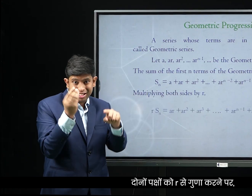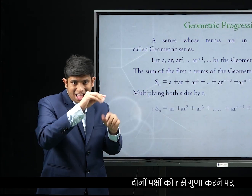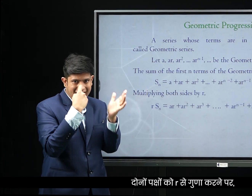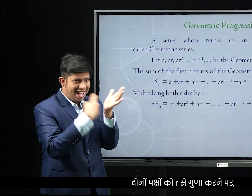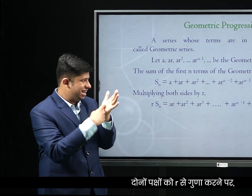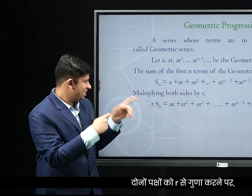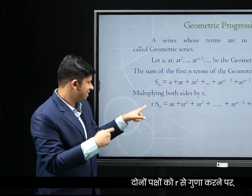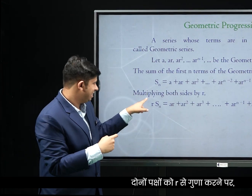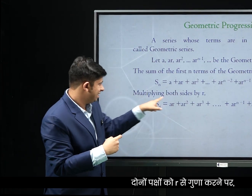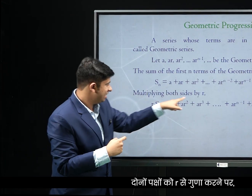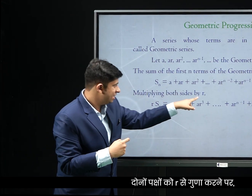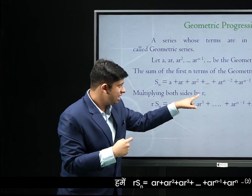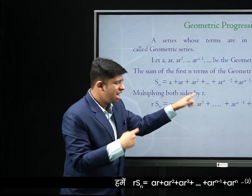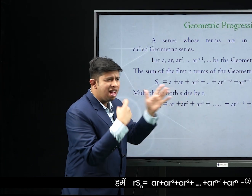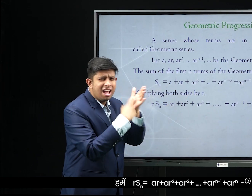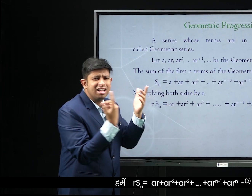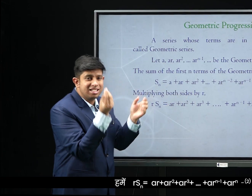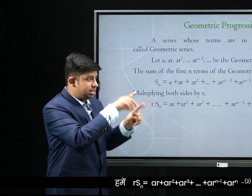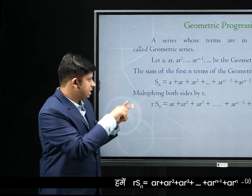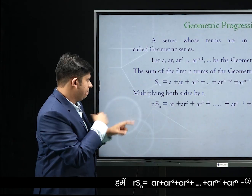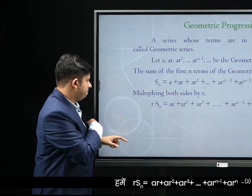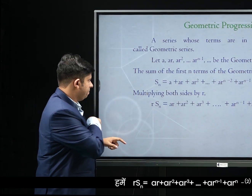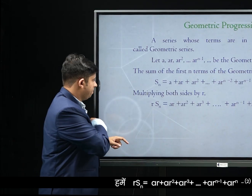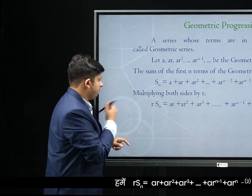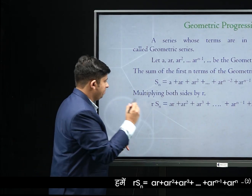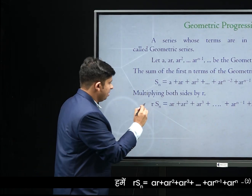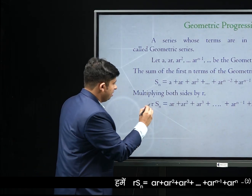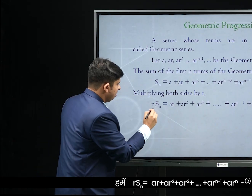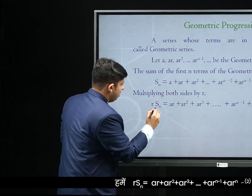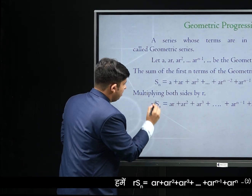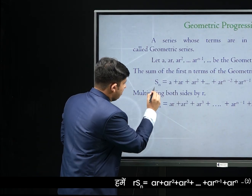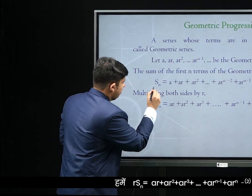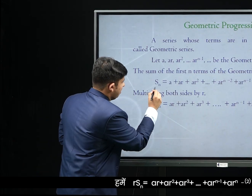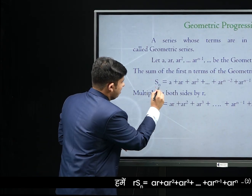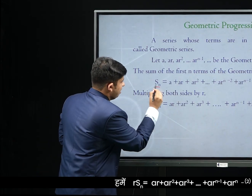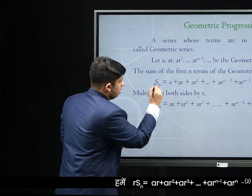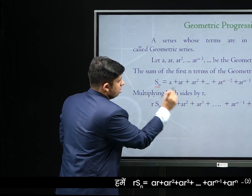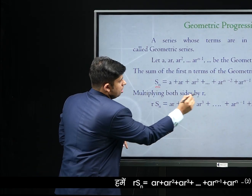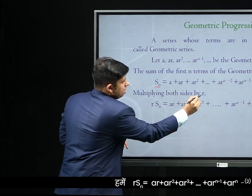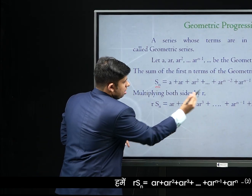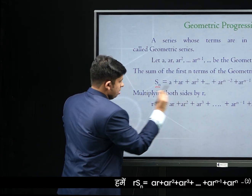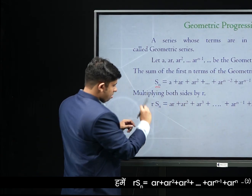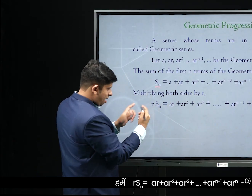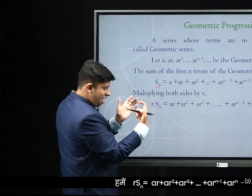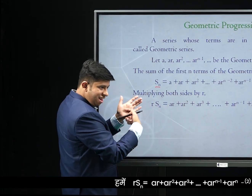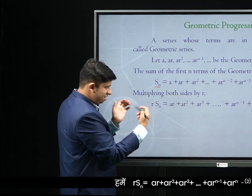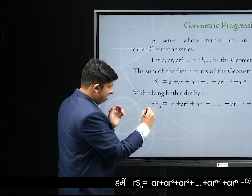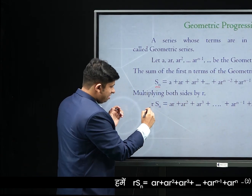से गुना करने पर हमें R इंटू Sn इज इक्वल AR पावर 2 प्लस